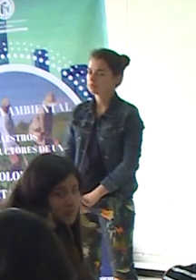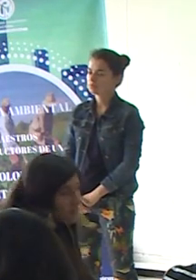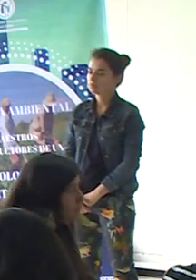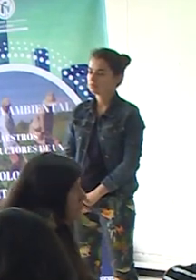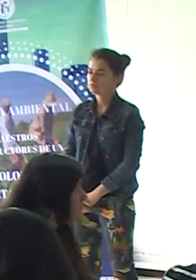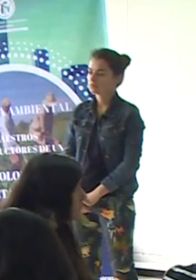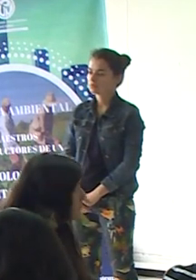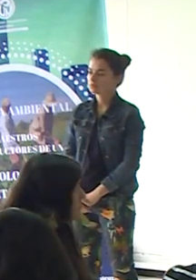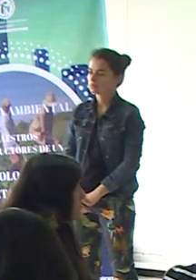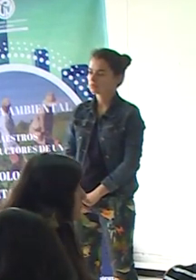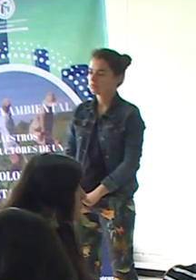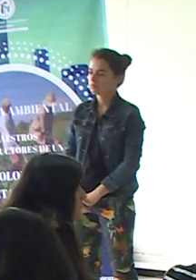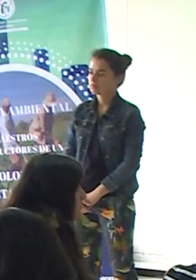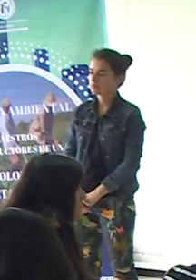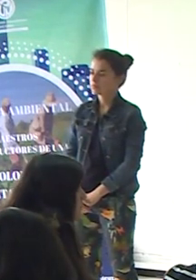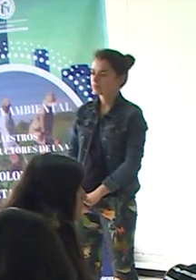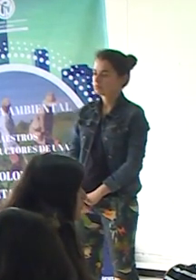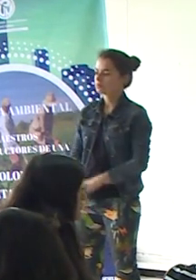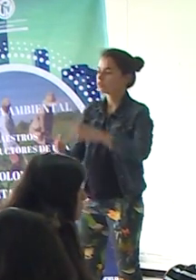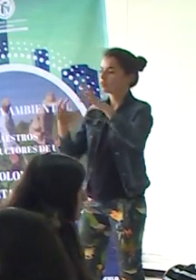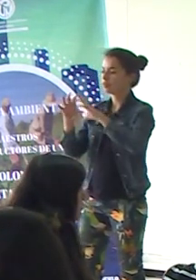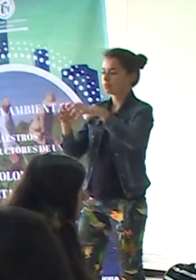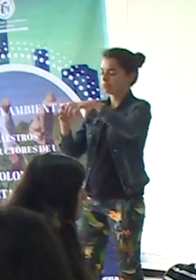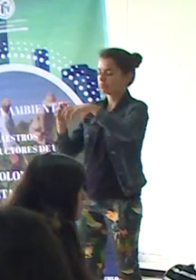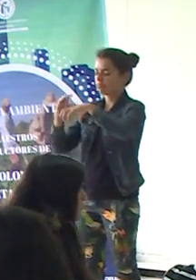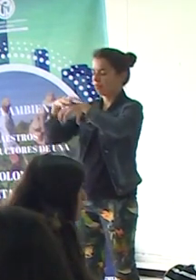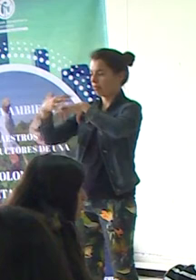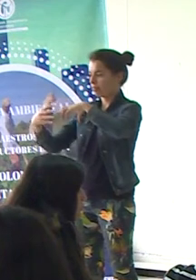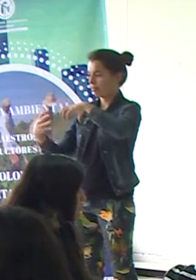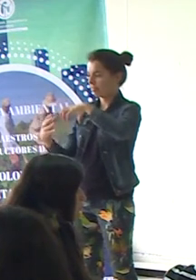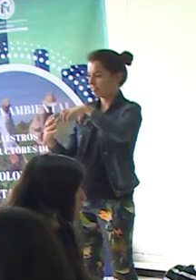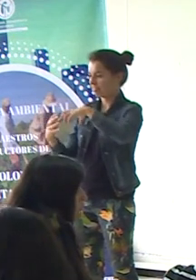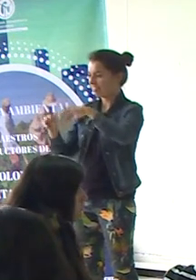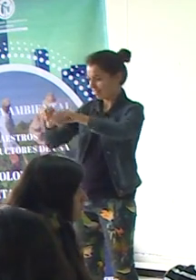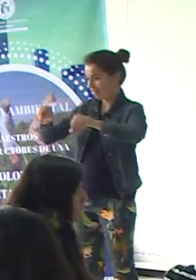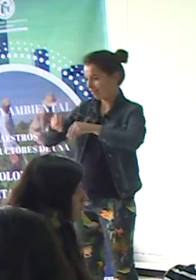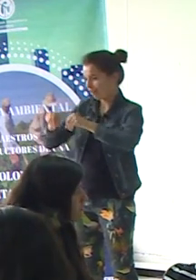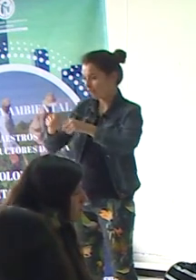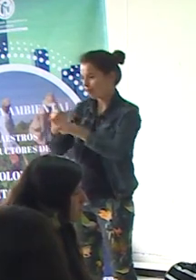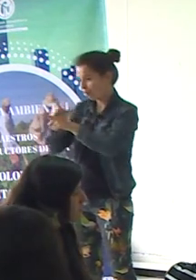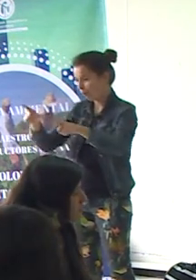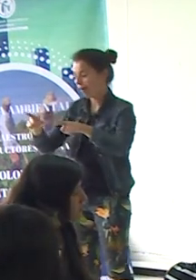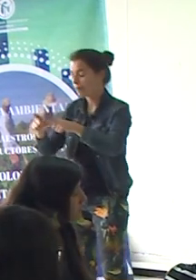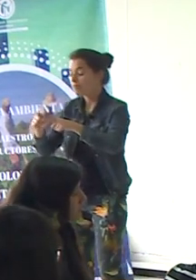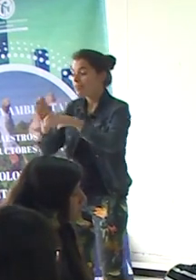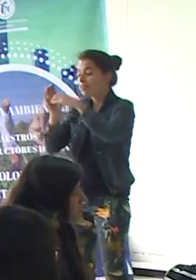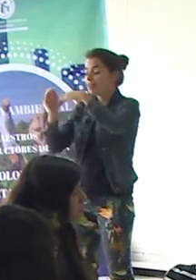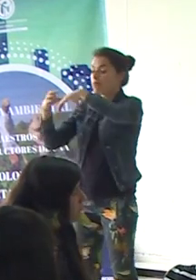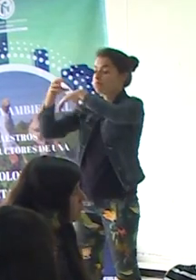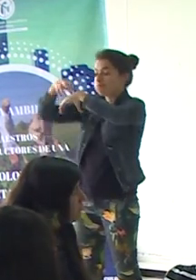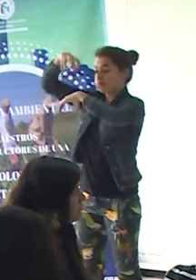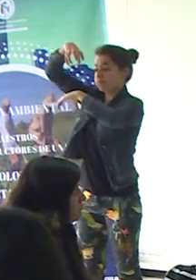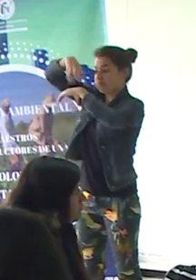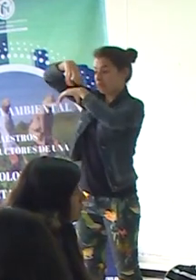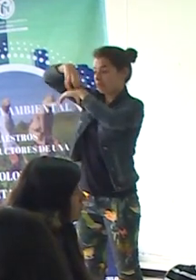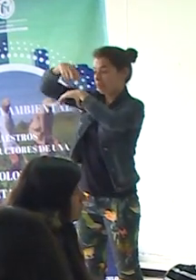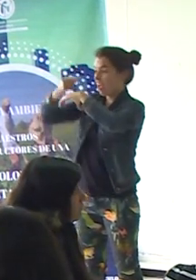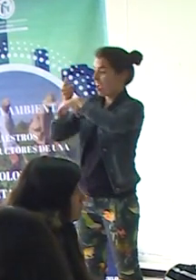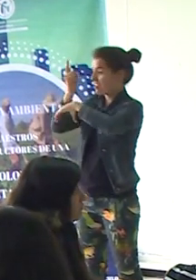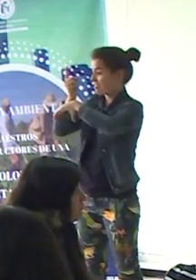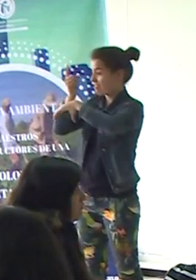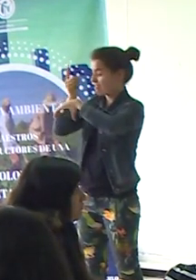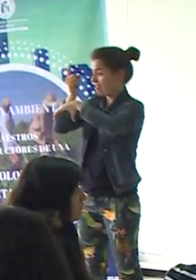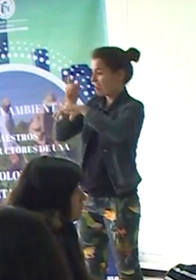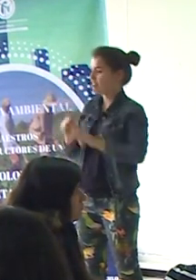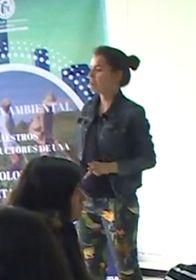supongo que el silencio es y voy a esperar eso muchas gracias entonces ahora les vamos a pedir que nos